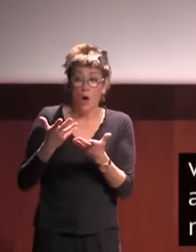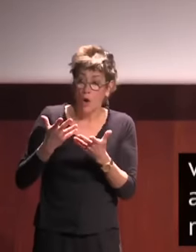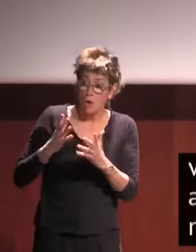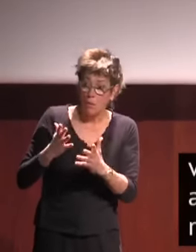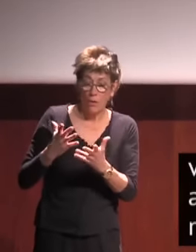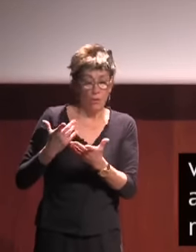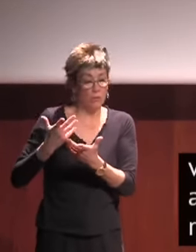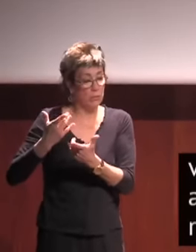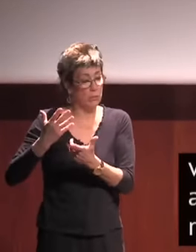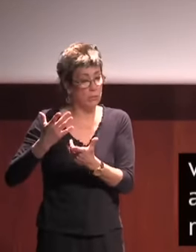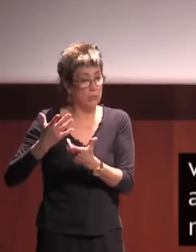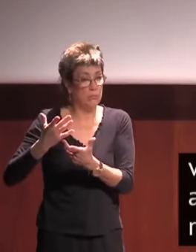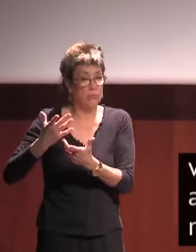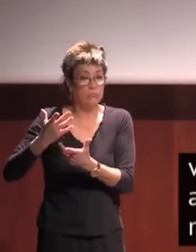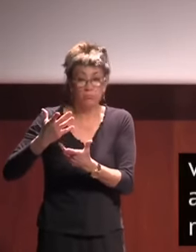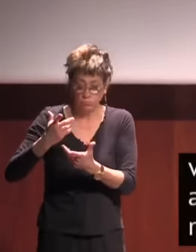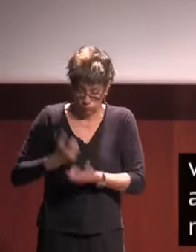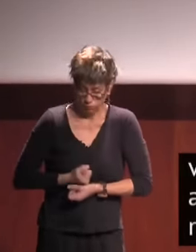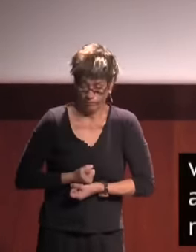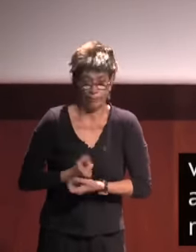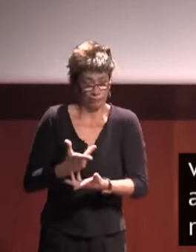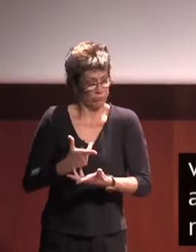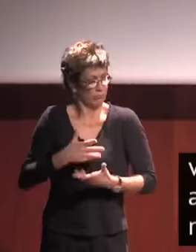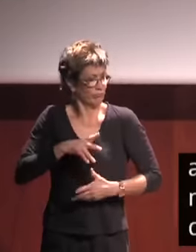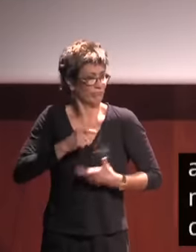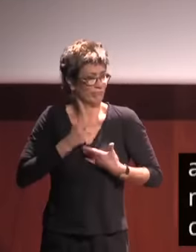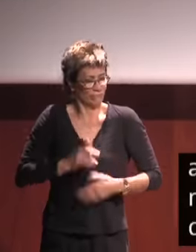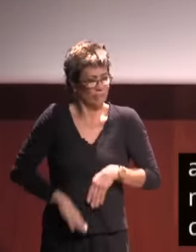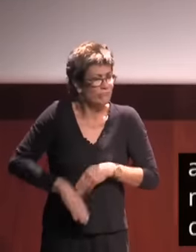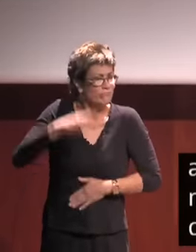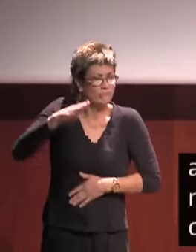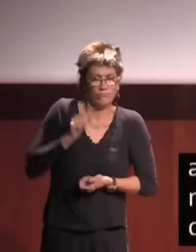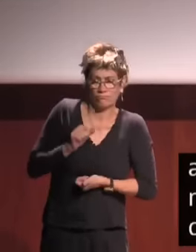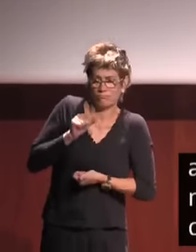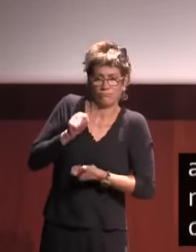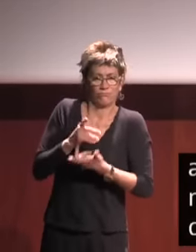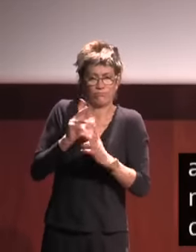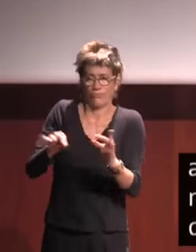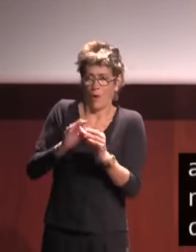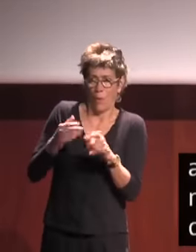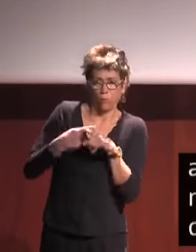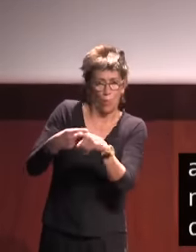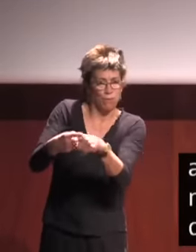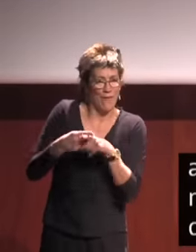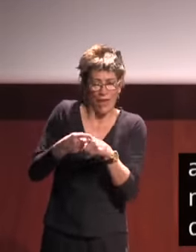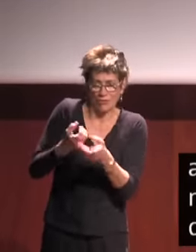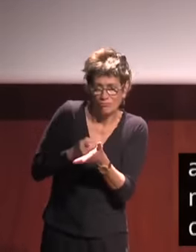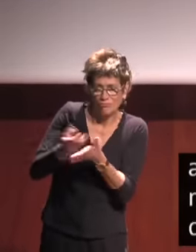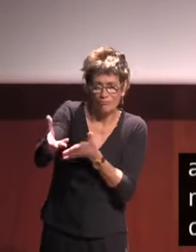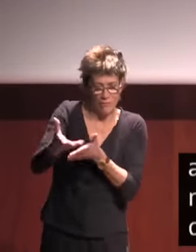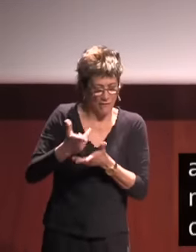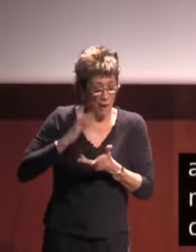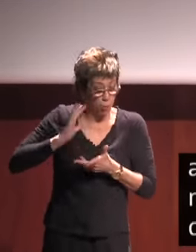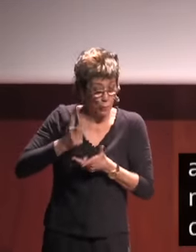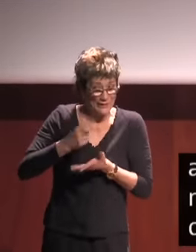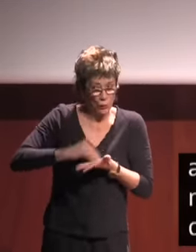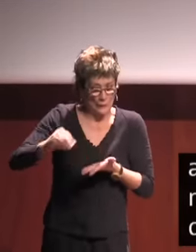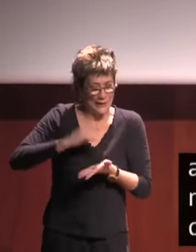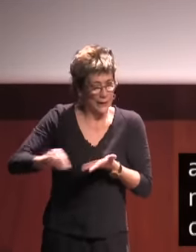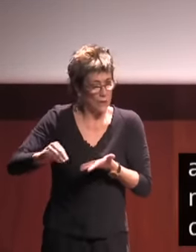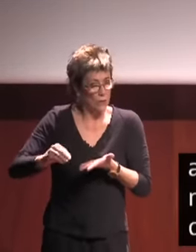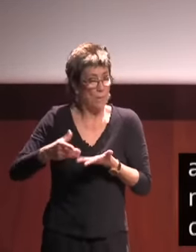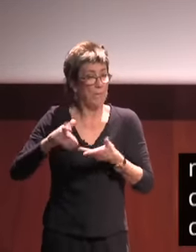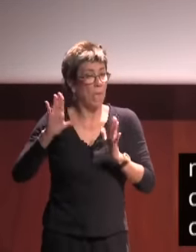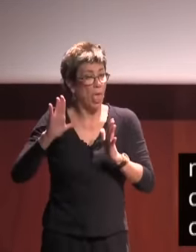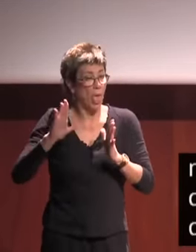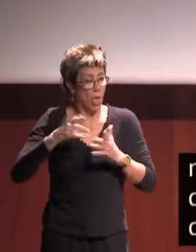l'histoire de sa vie avec un public implique comme processus d'écriture, dès lors que